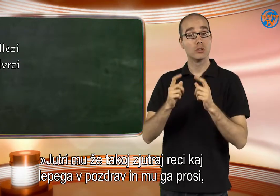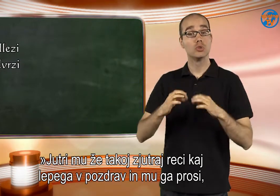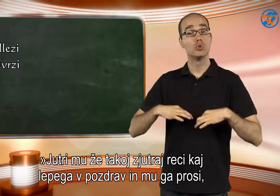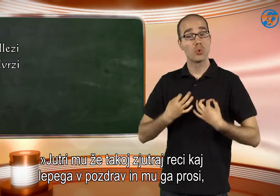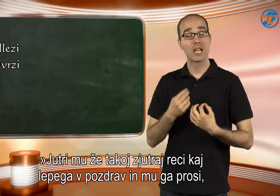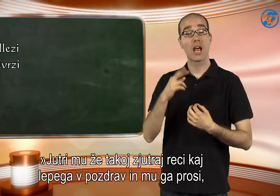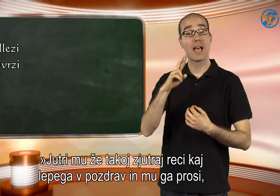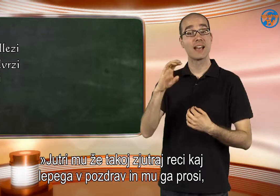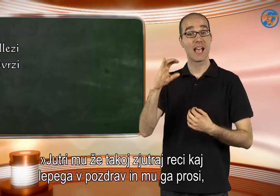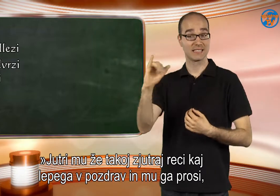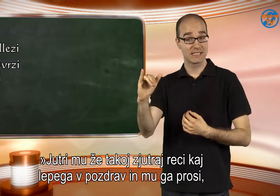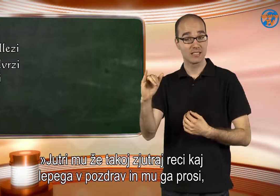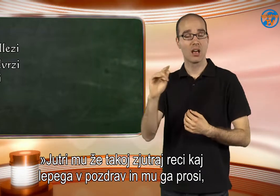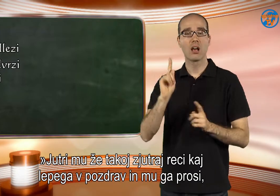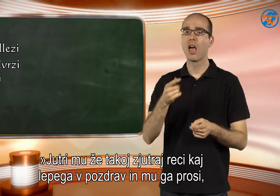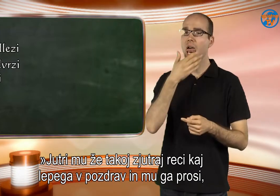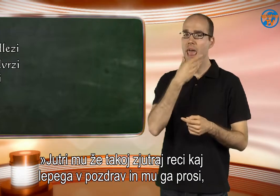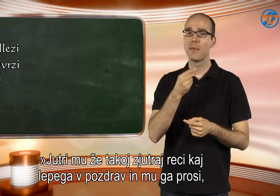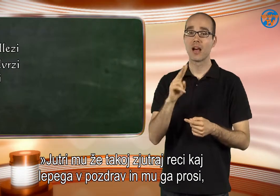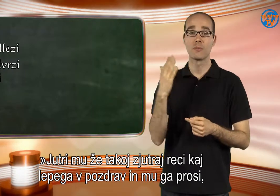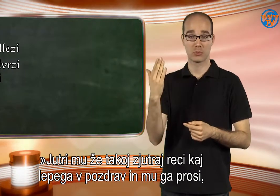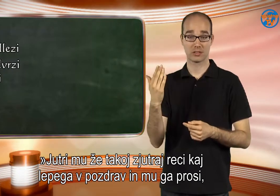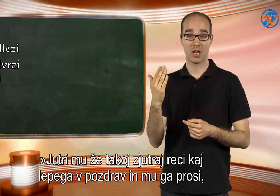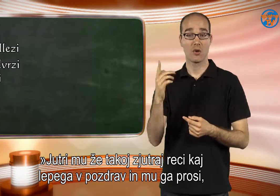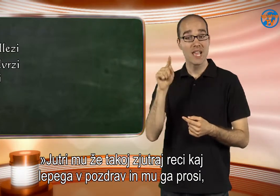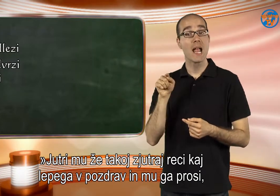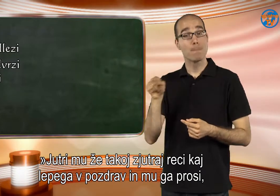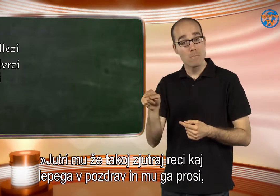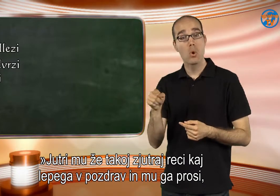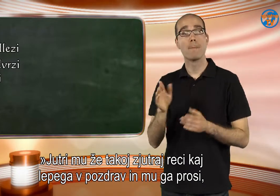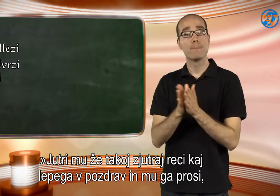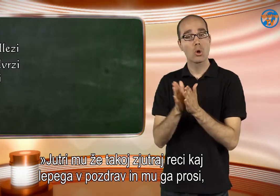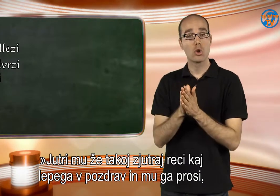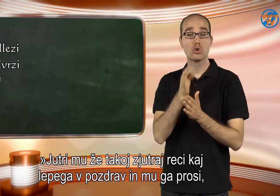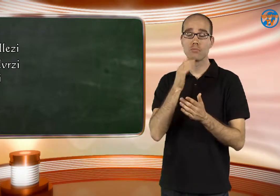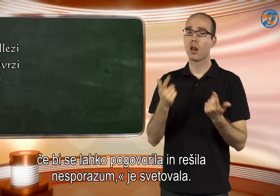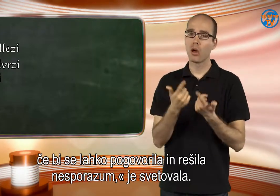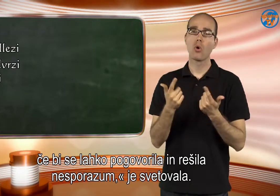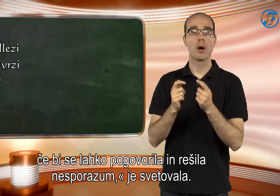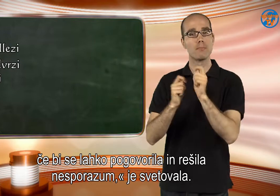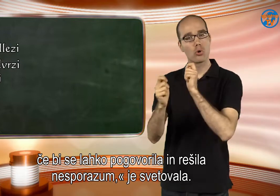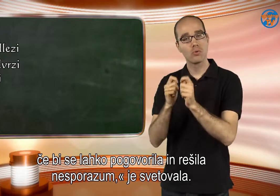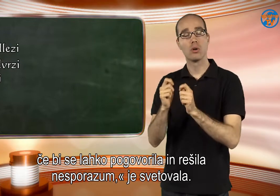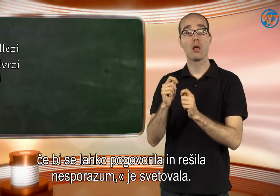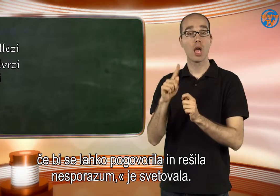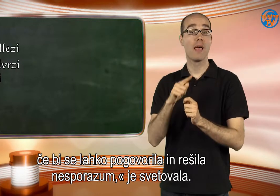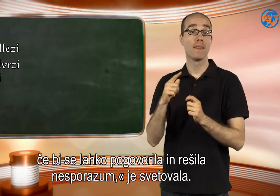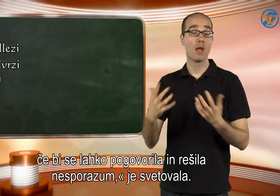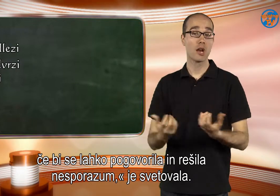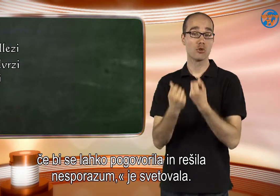reci kaj lepega v pozdrav in ga prosi, če bi se lahko pogovorila in rešila nesporazum, je svetovala.